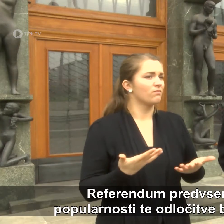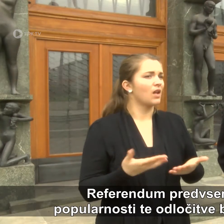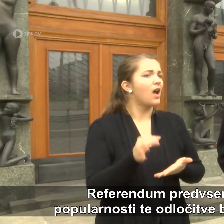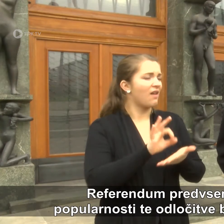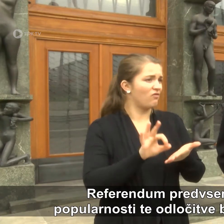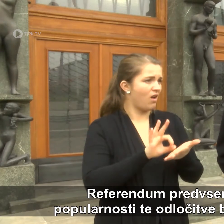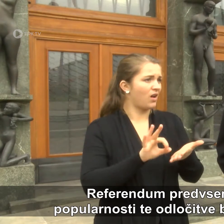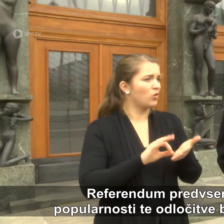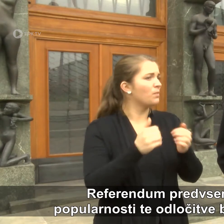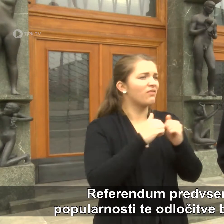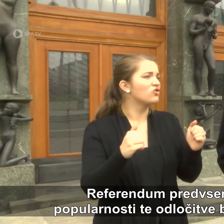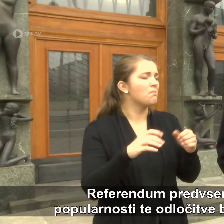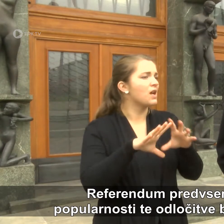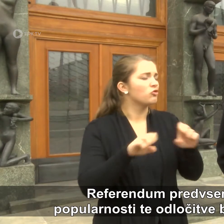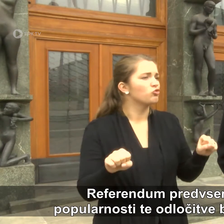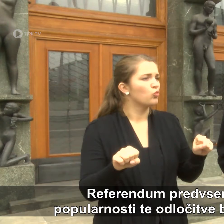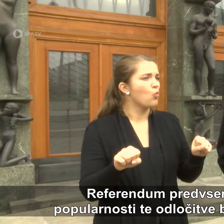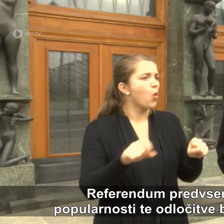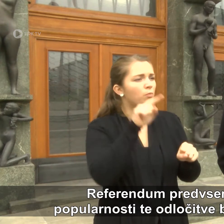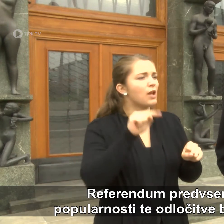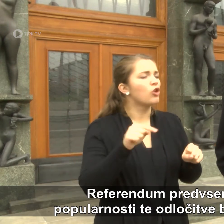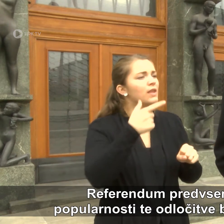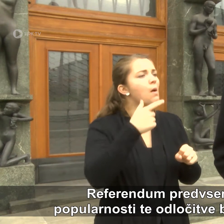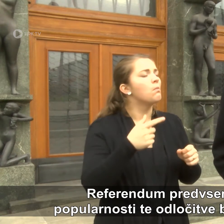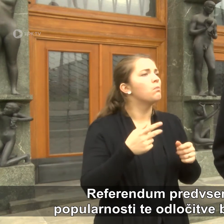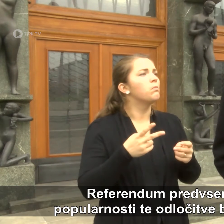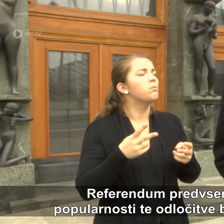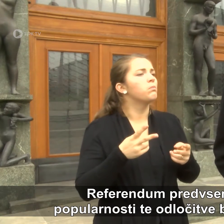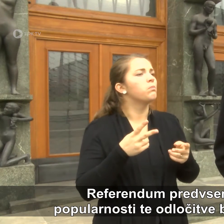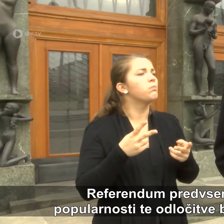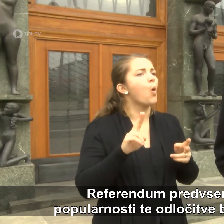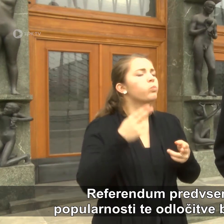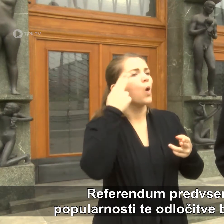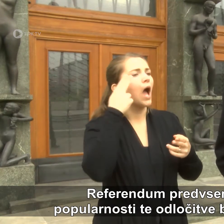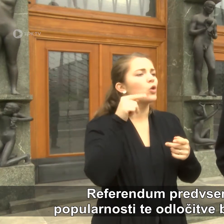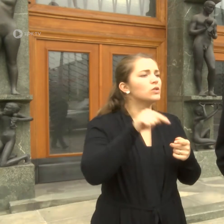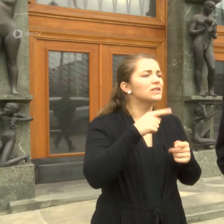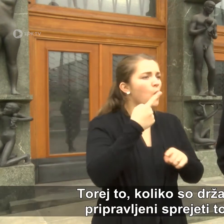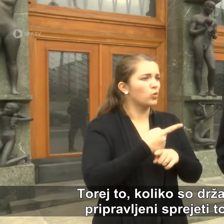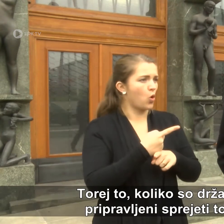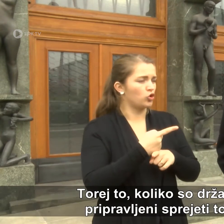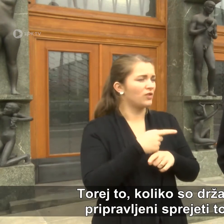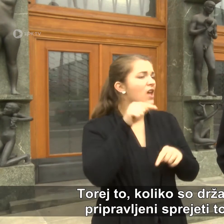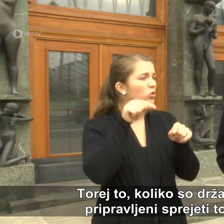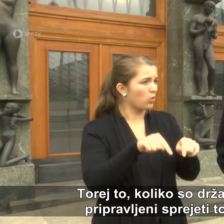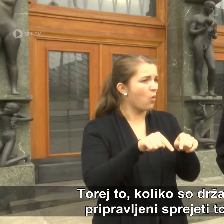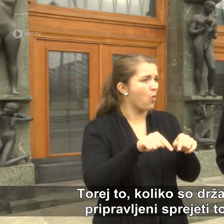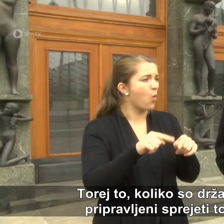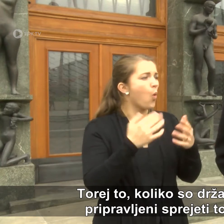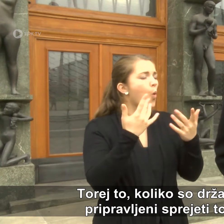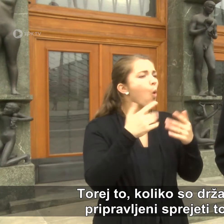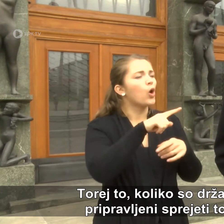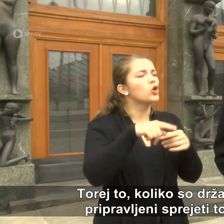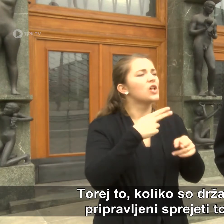Ja, referendum predvsem rešuje vprašanje popularnosti te odločitve, bolj kot karkoli drugega. Torej to, koliko